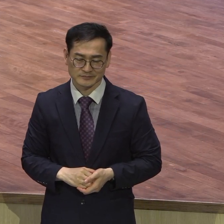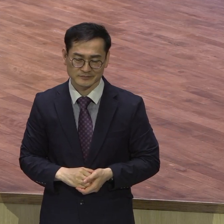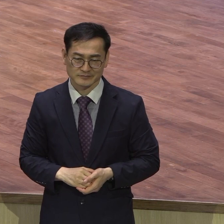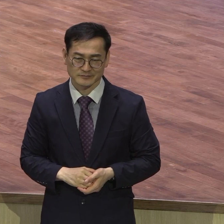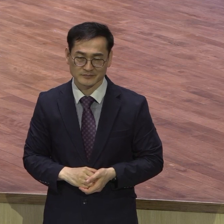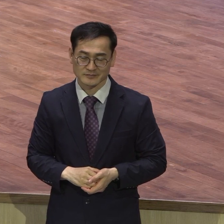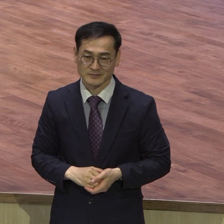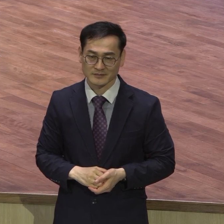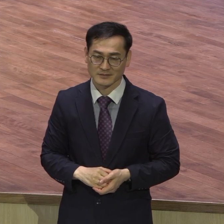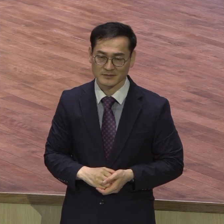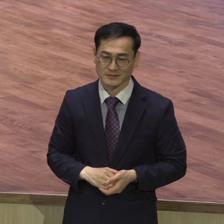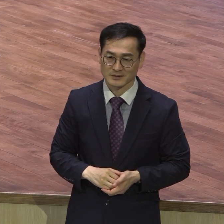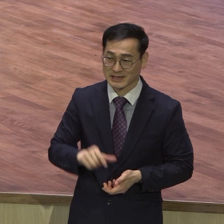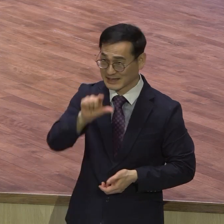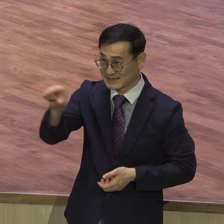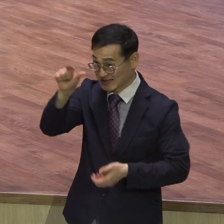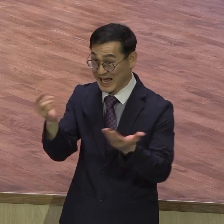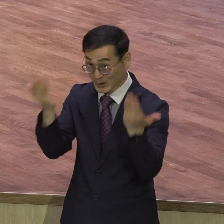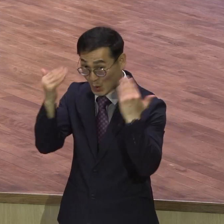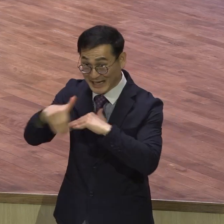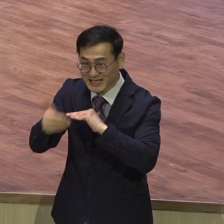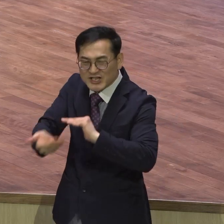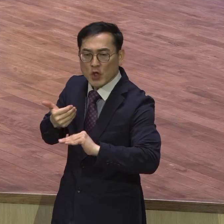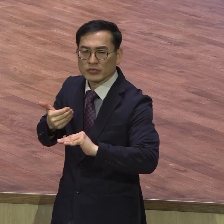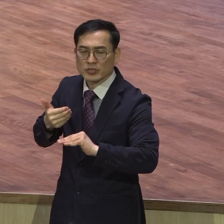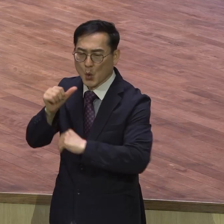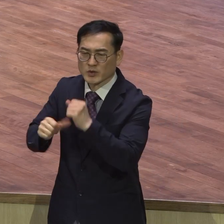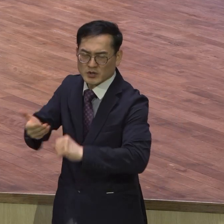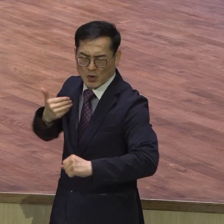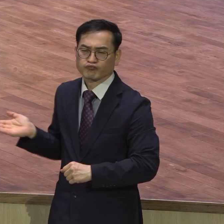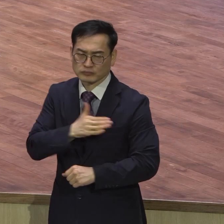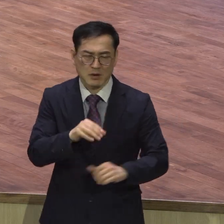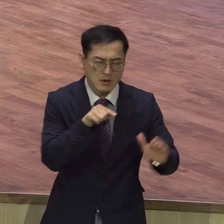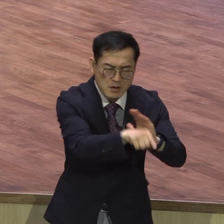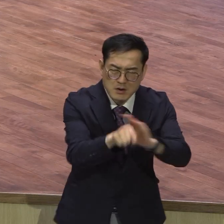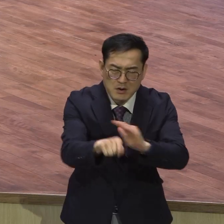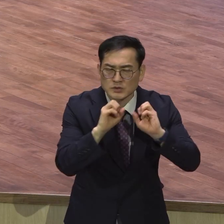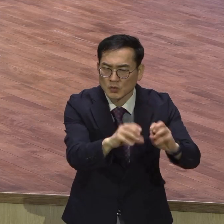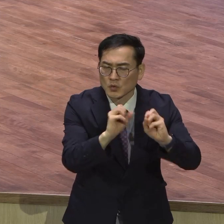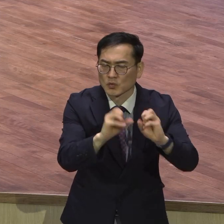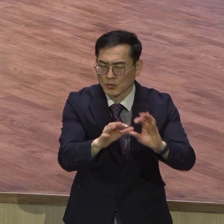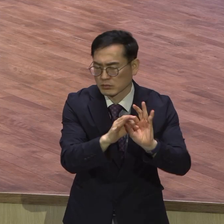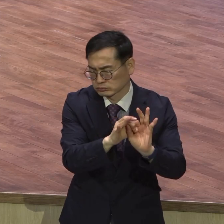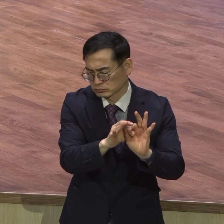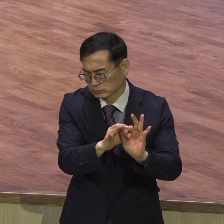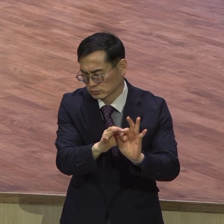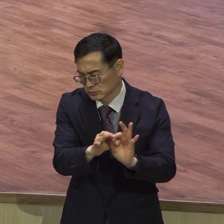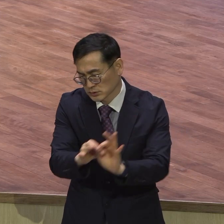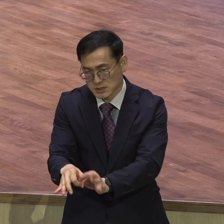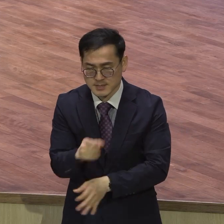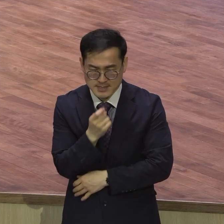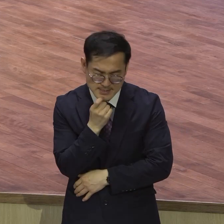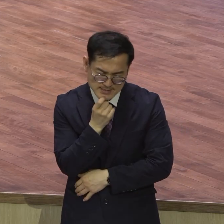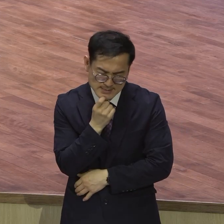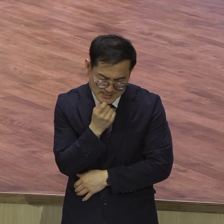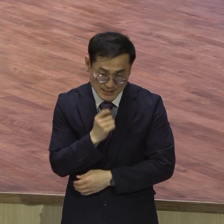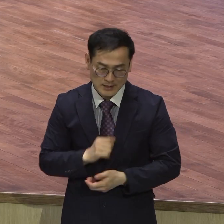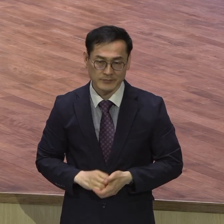현장되었어요 현장되었어요 1년에 5천장씩 영접 카드 받으면서 큰장 매주 매주 한주도